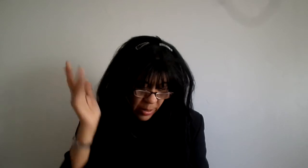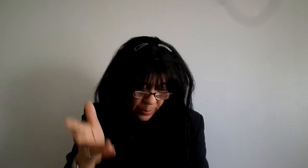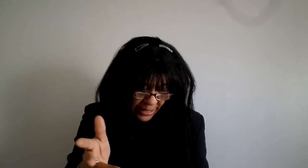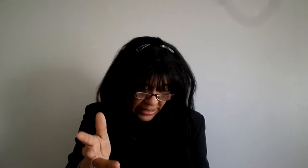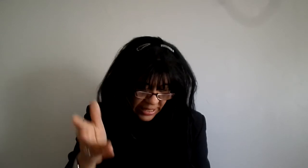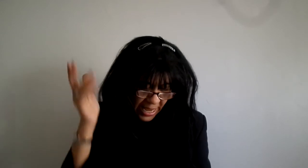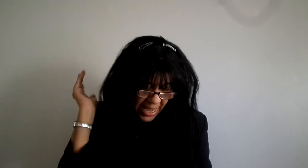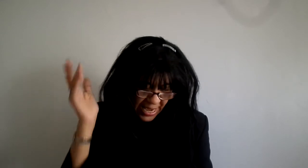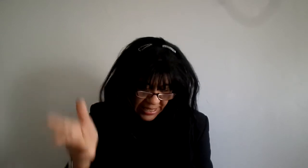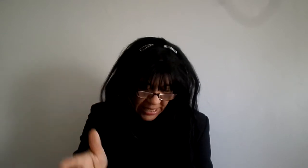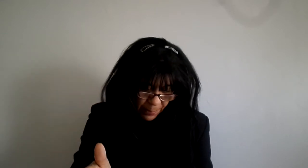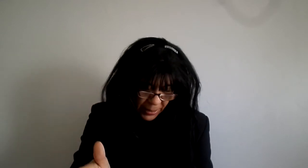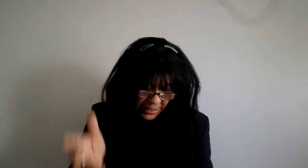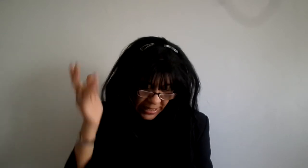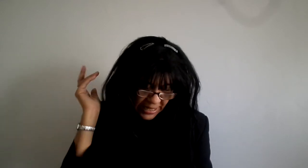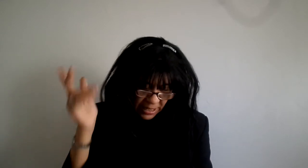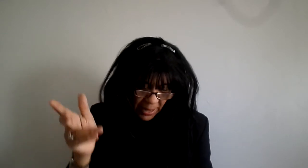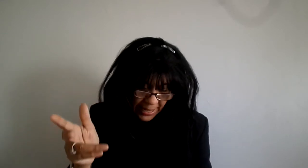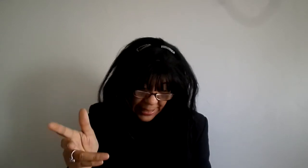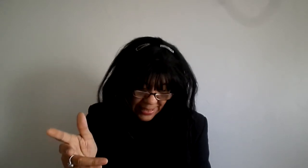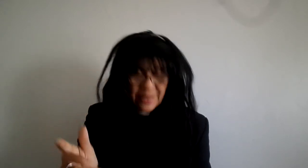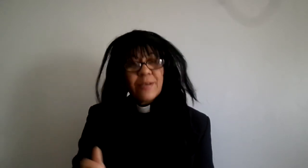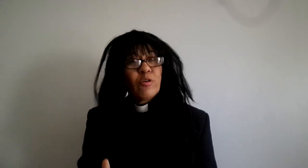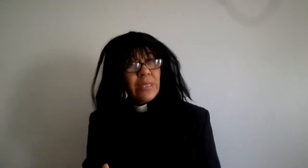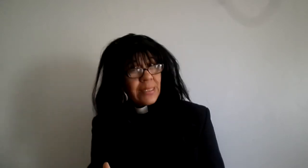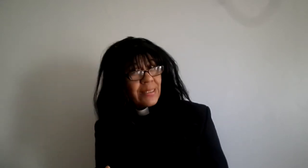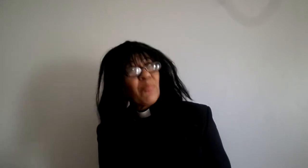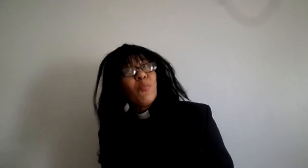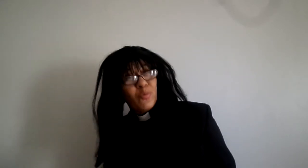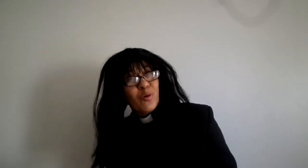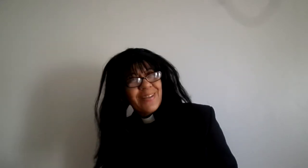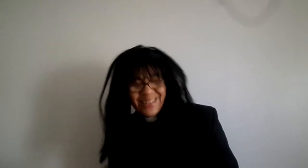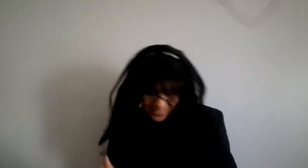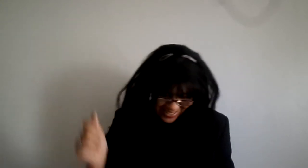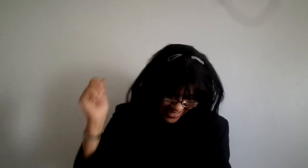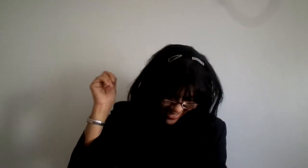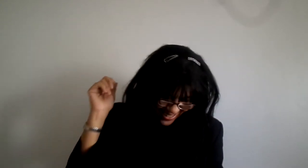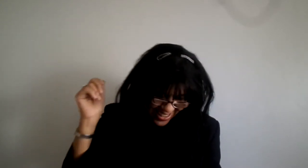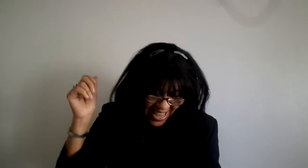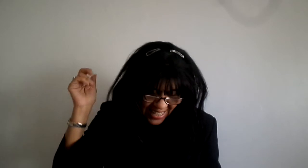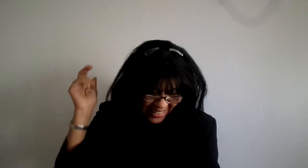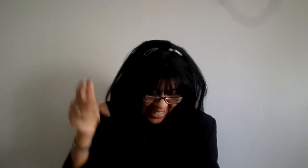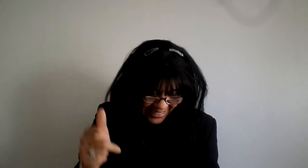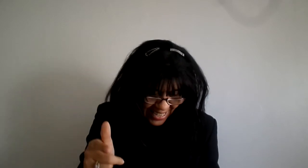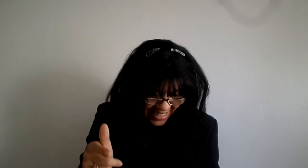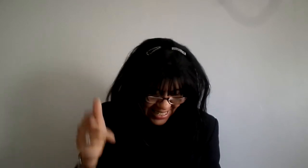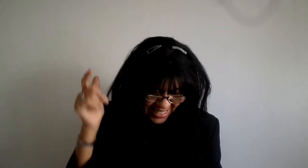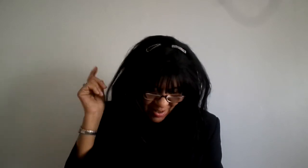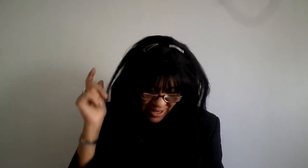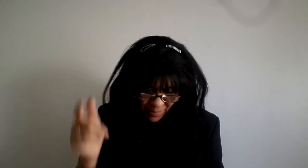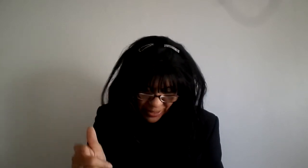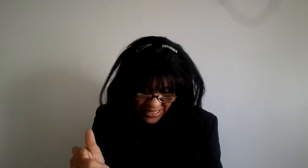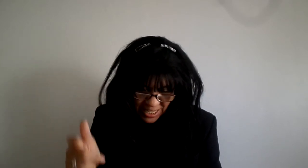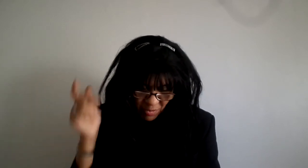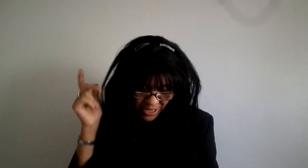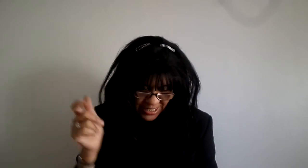bestias, serpientes, animales, que hoy día están por montones, de la tierra, según especies. fue así.